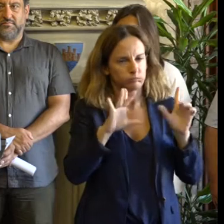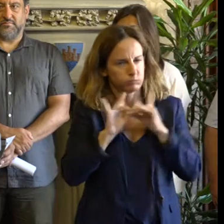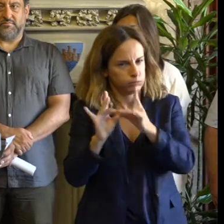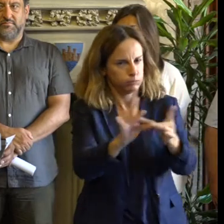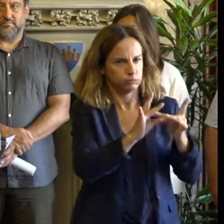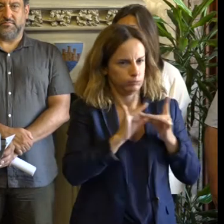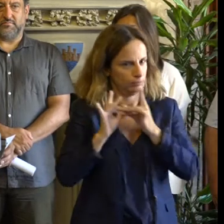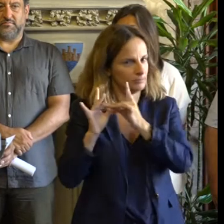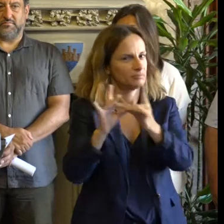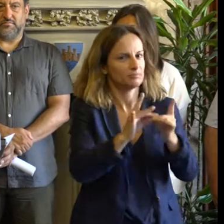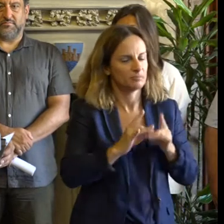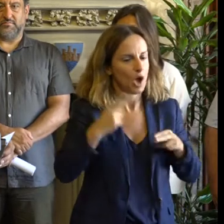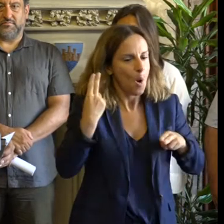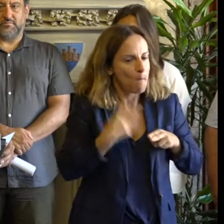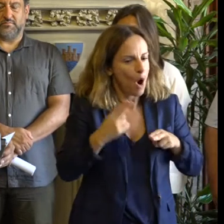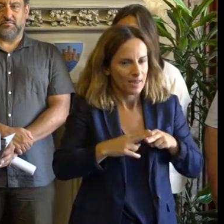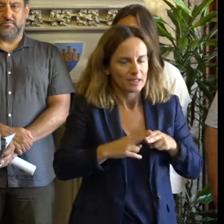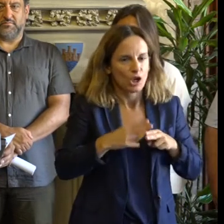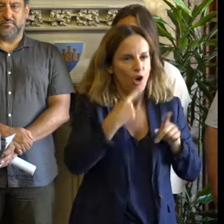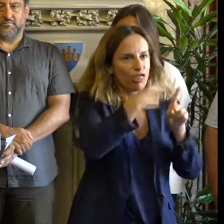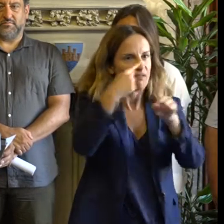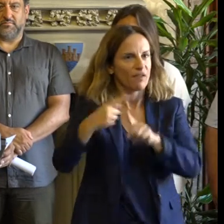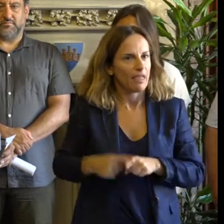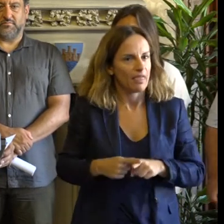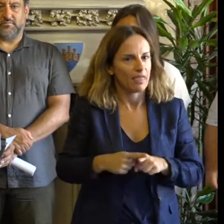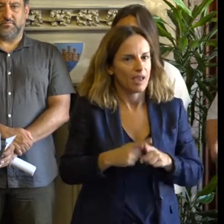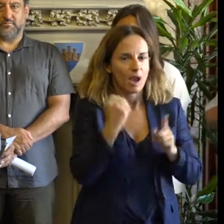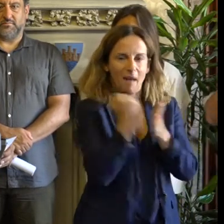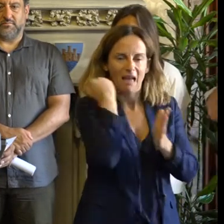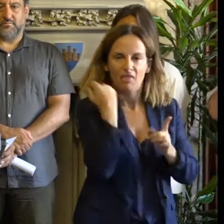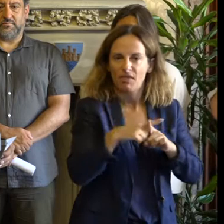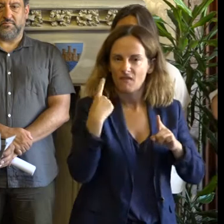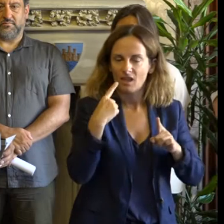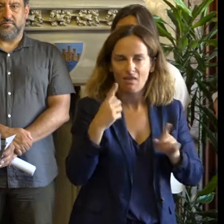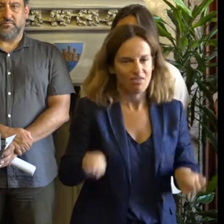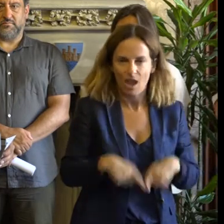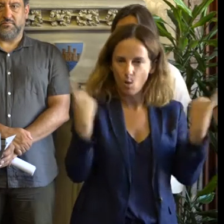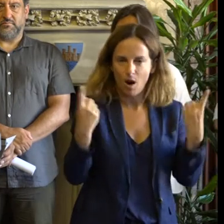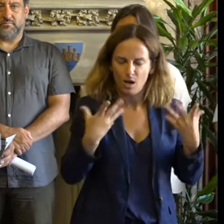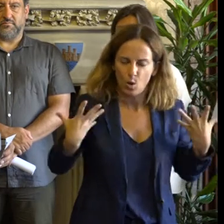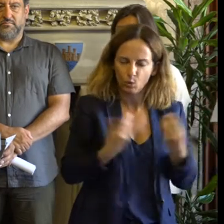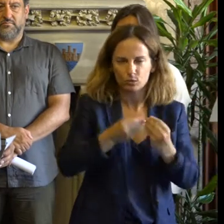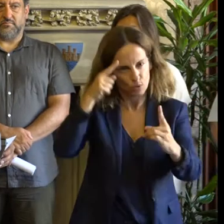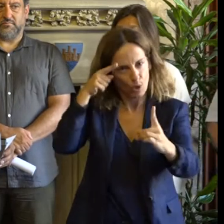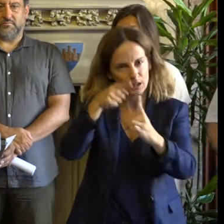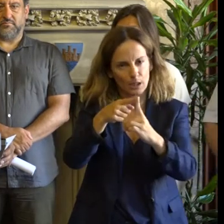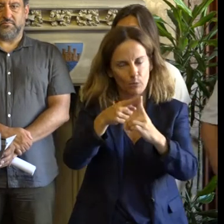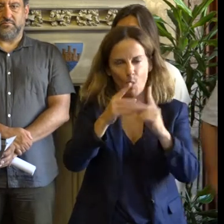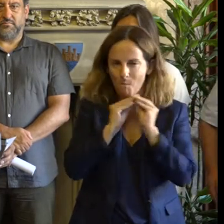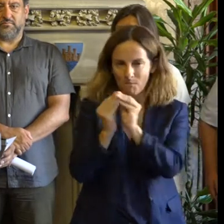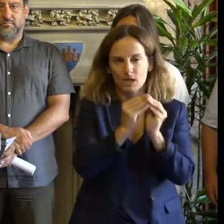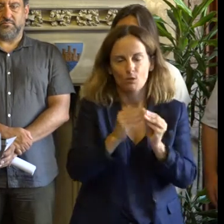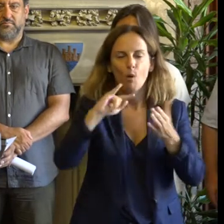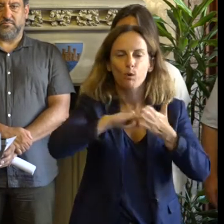capaços de deixar sigles polítiques enrere per construir un projecte en comú, el projecte del Consell de Mallorca, i això és